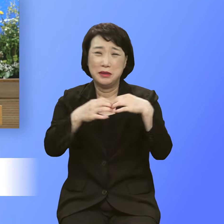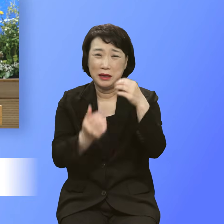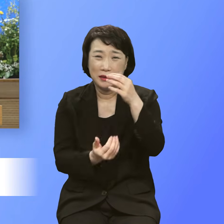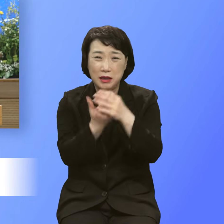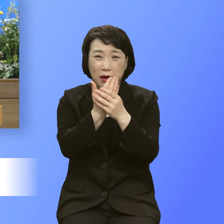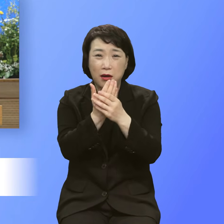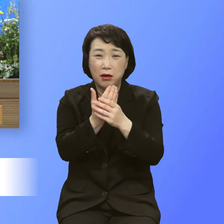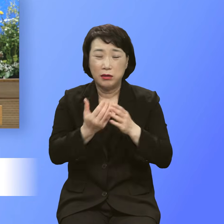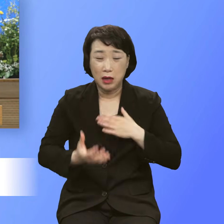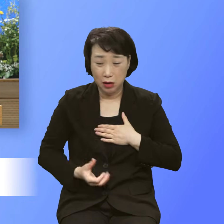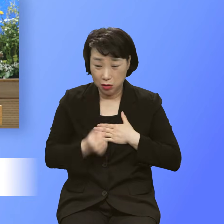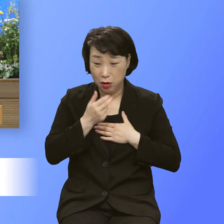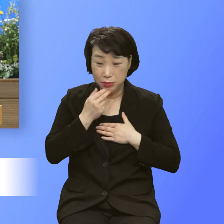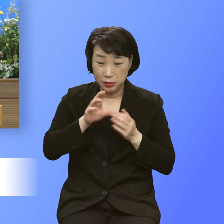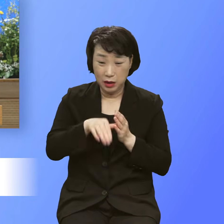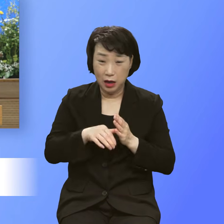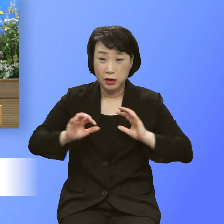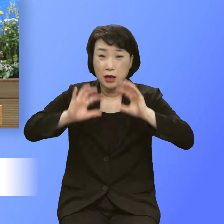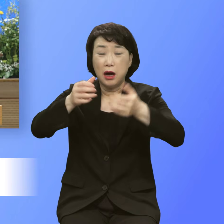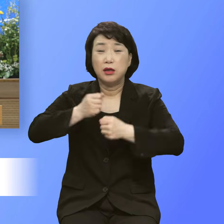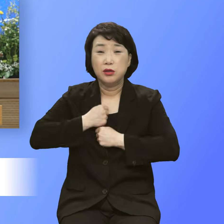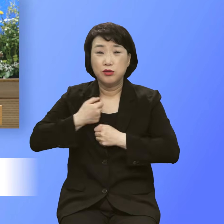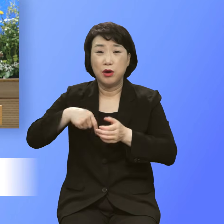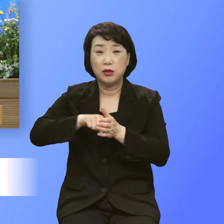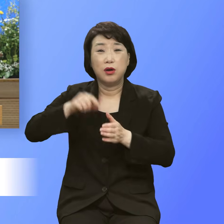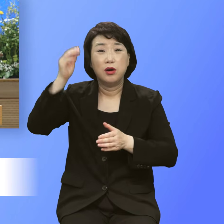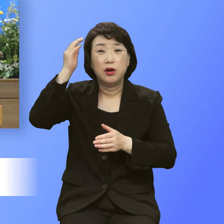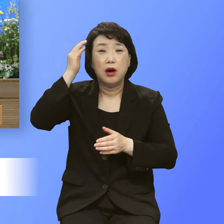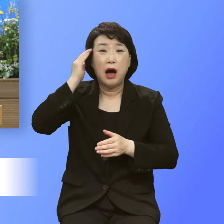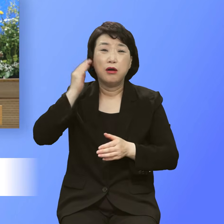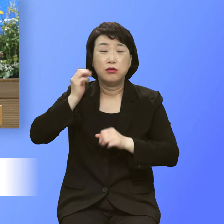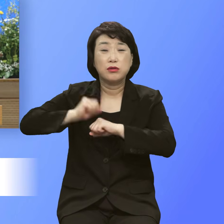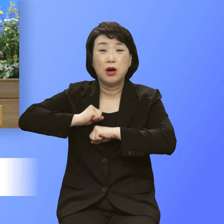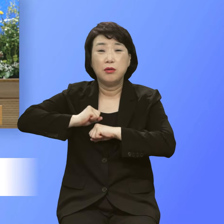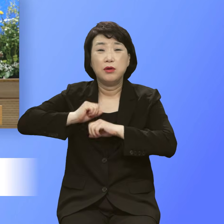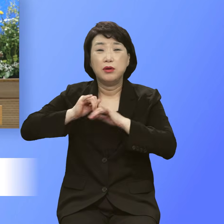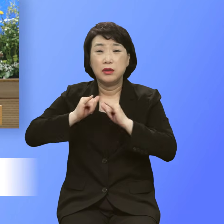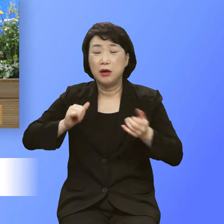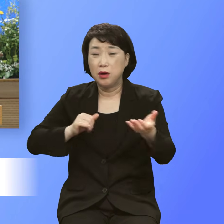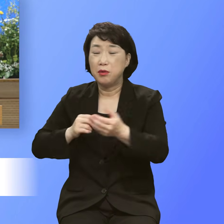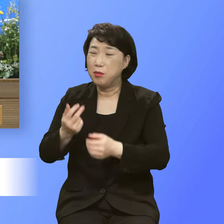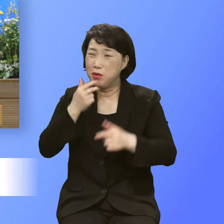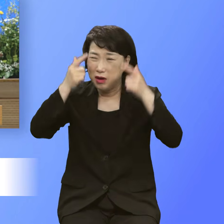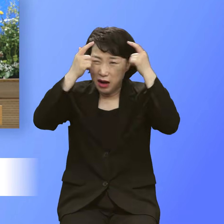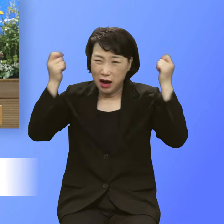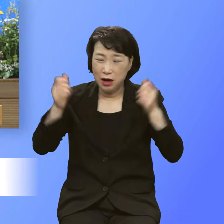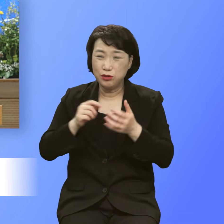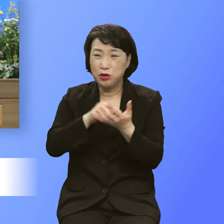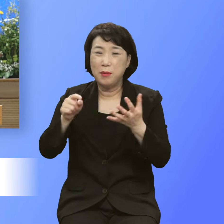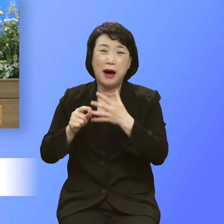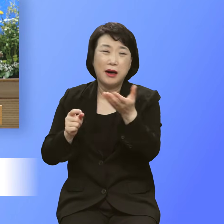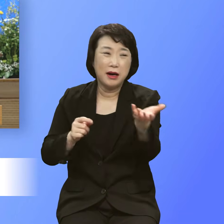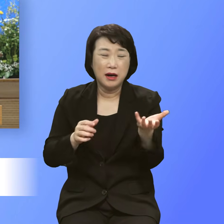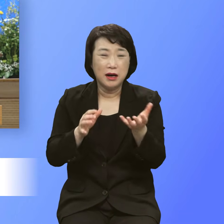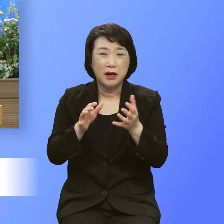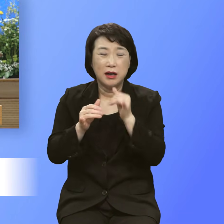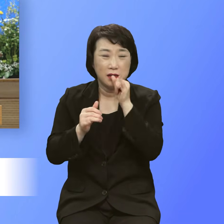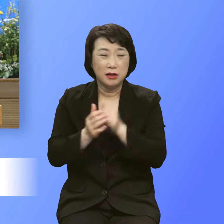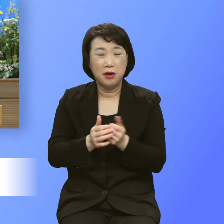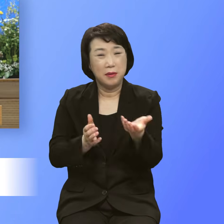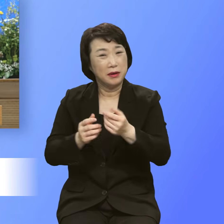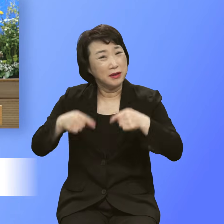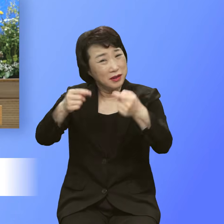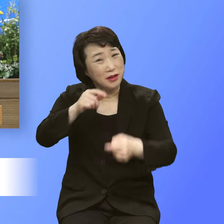내 소유가 없다면 나라 지키기 위해서 젊은이들이 목숨을 걸고 수없이 죽임을 당하며